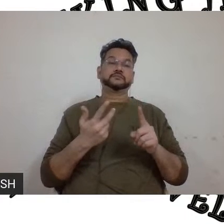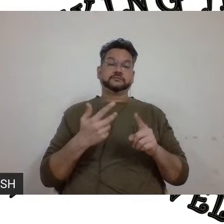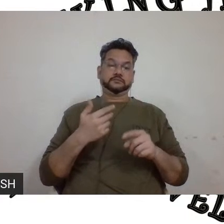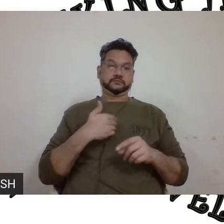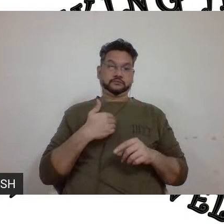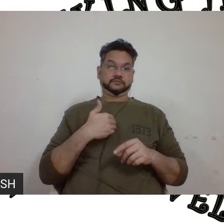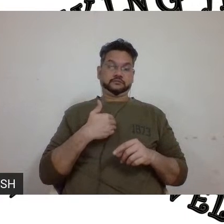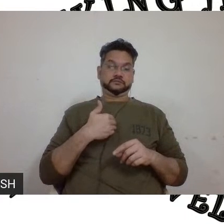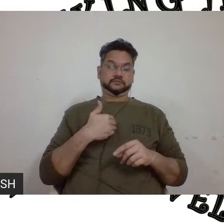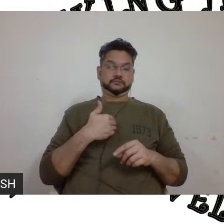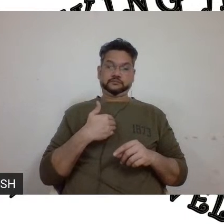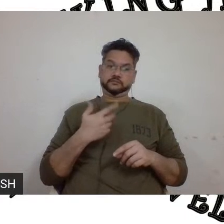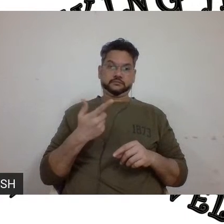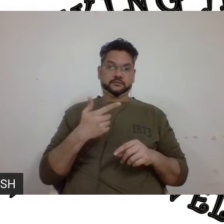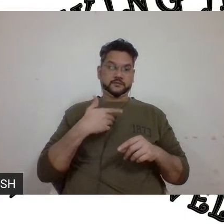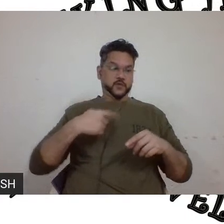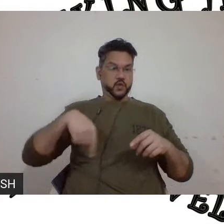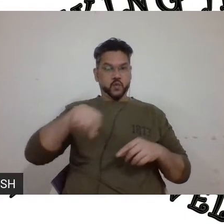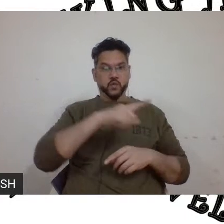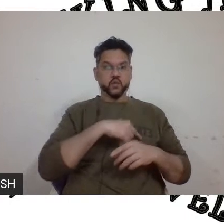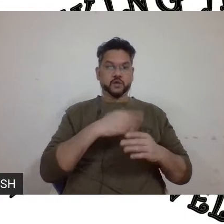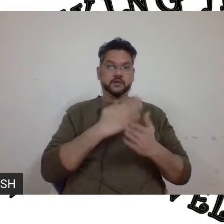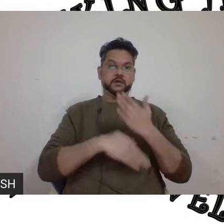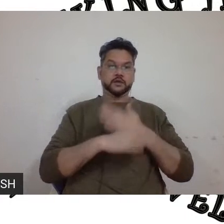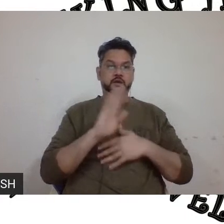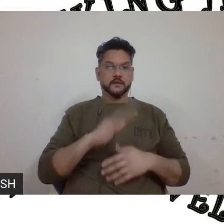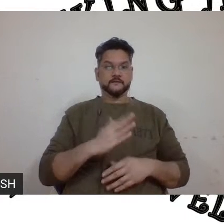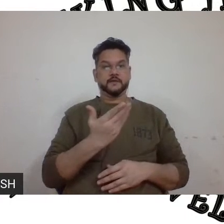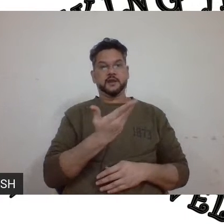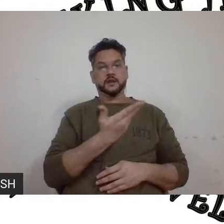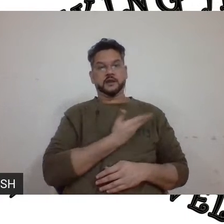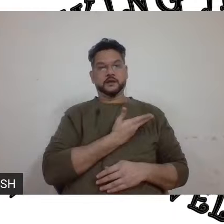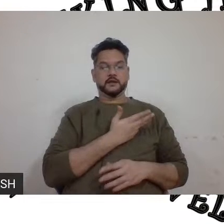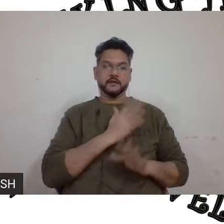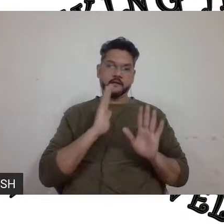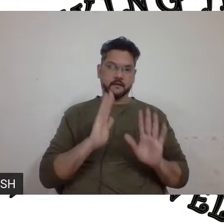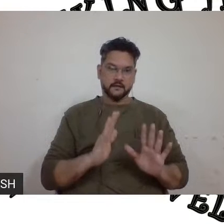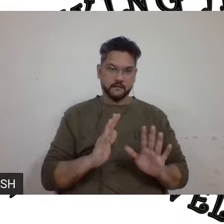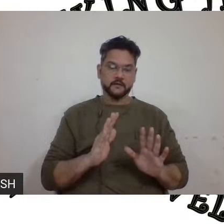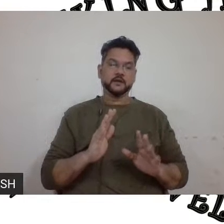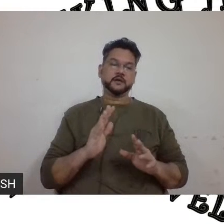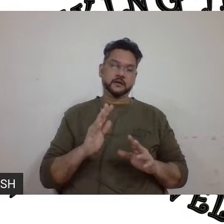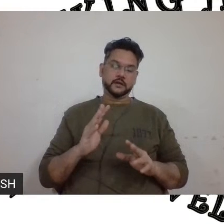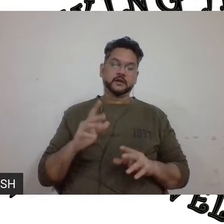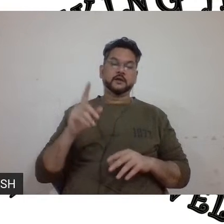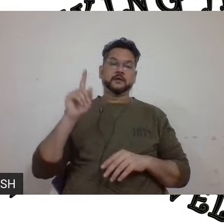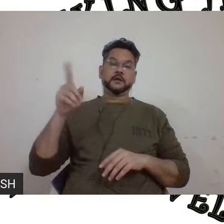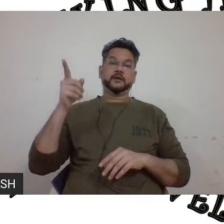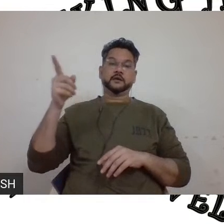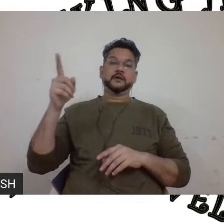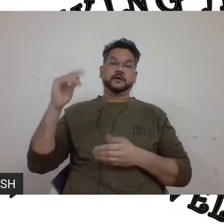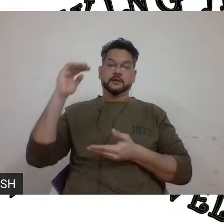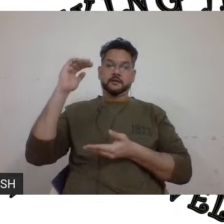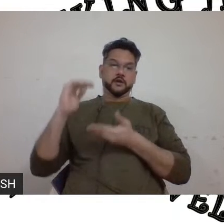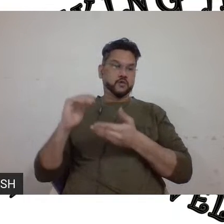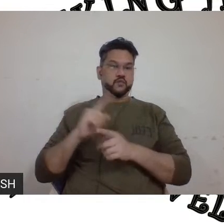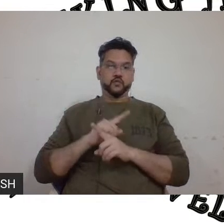कॉन्स्टिट्यूशनल राइट होने के बावजूद भी कि हमारा वेरी नहीं करेगा, हमें कम नहीं करने दिया जाएगा, बहुत